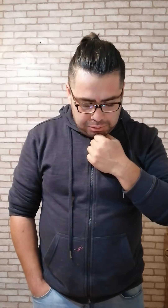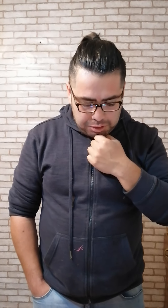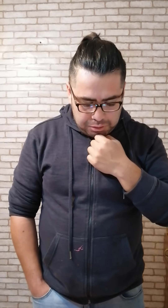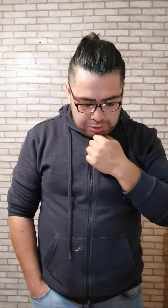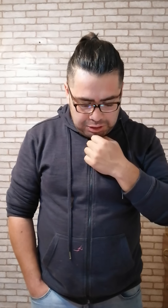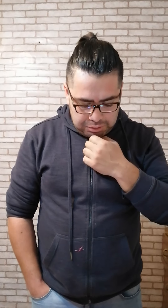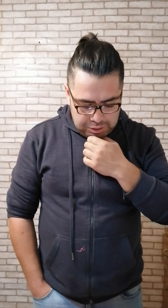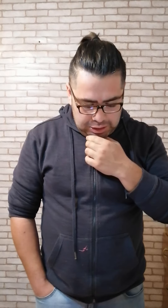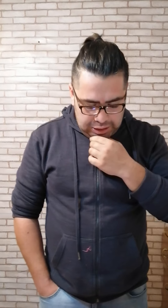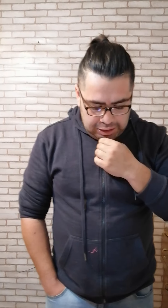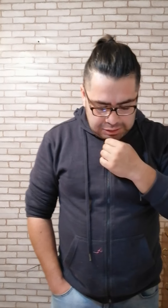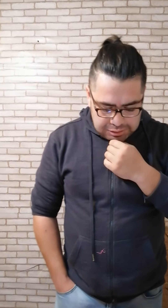nuestro colegio es